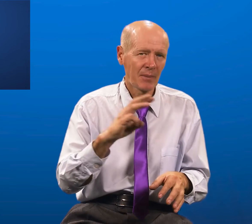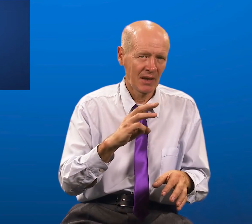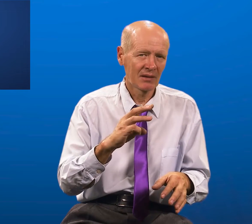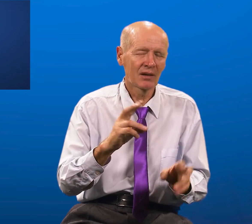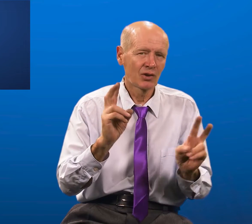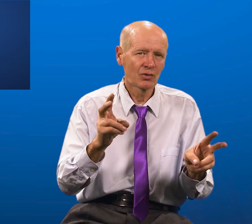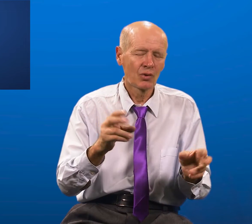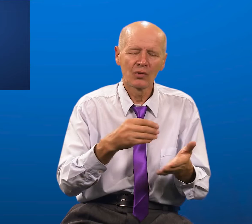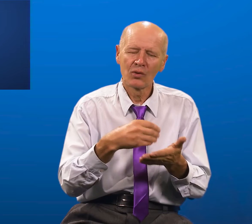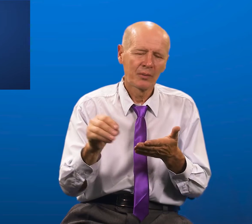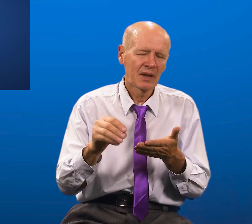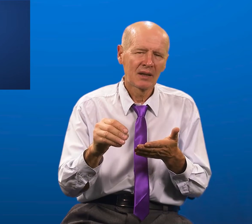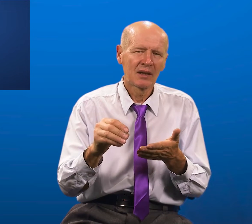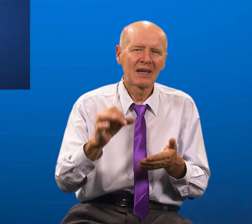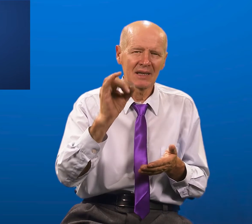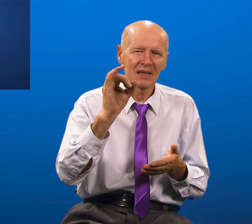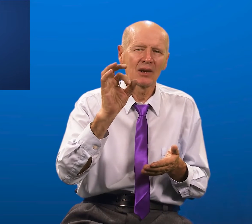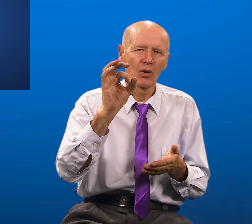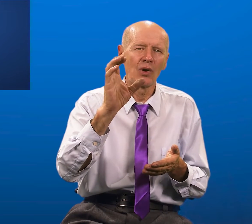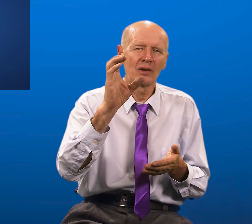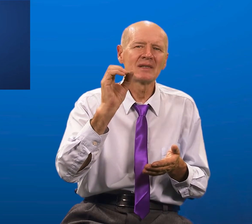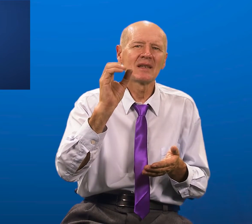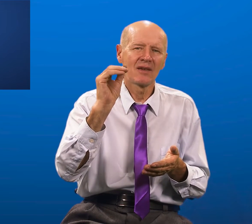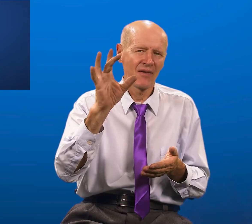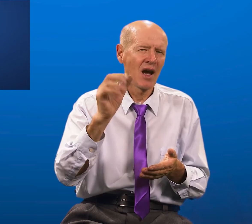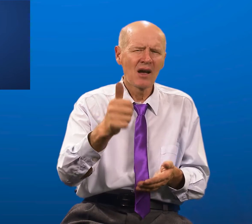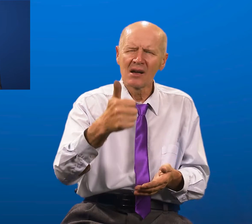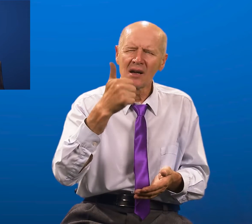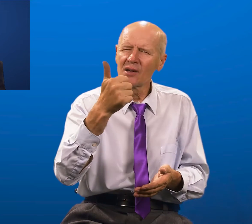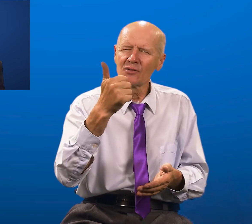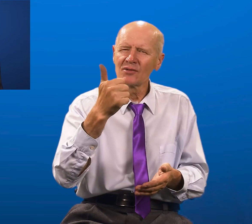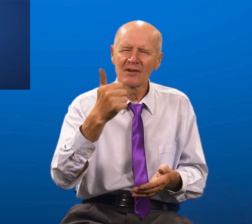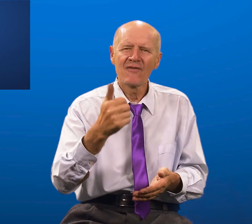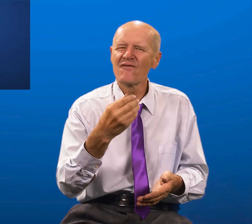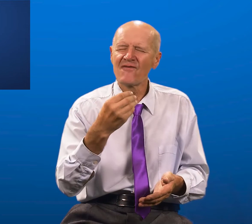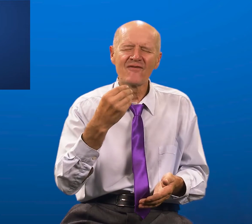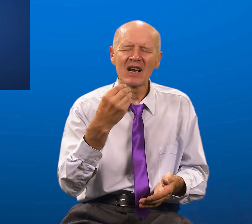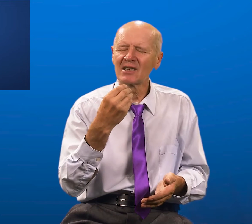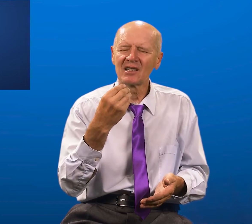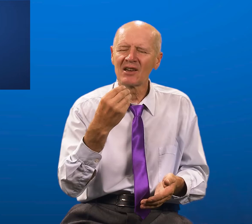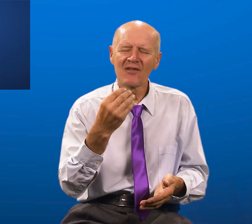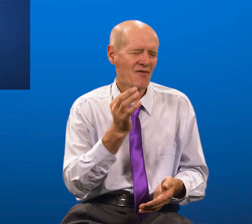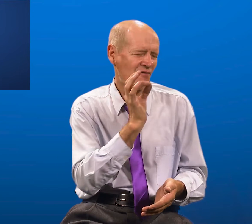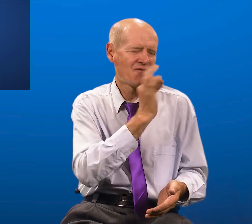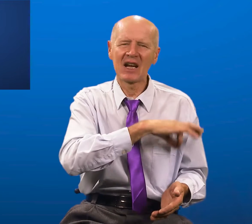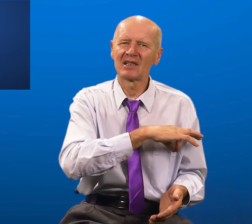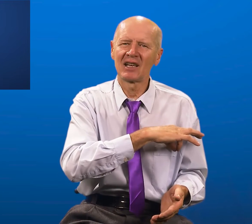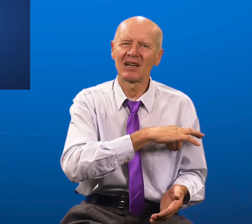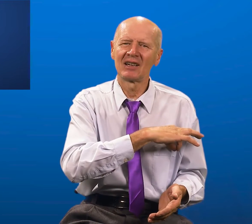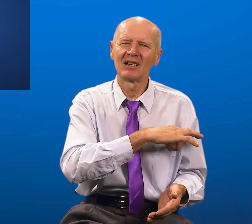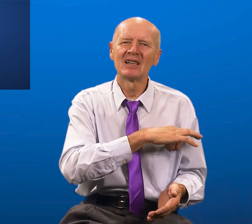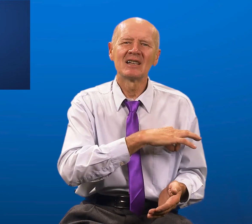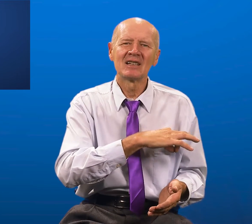приобрел Иосифа, кто купил, он сделал очень выгодную сделку. Потому что есть